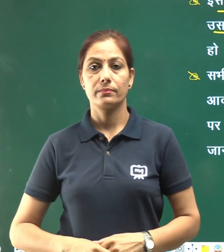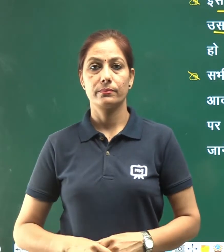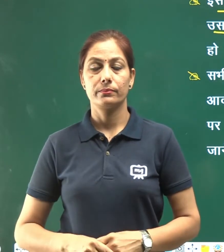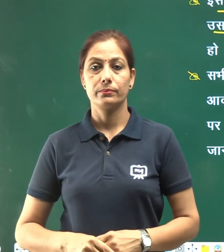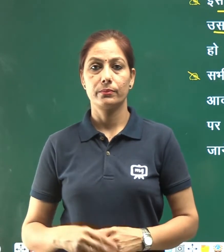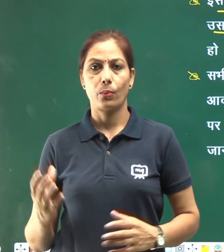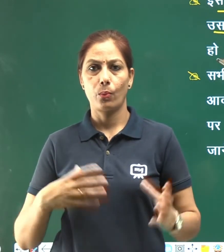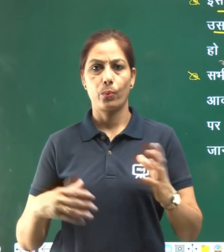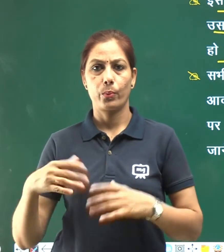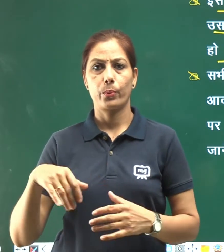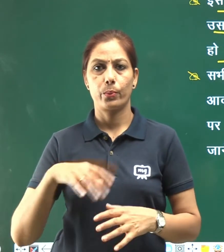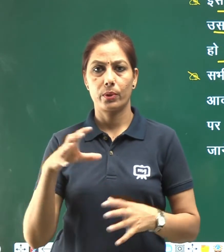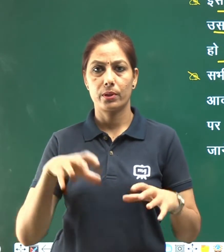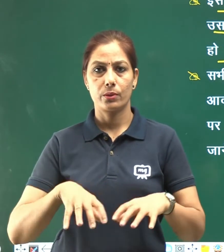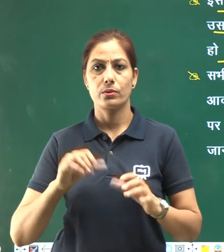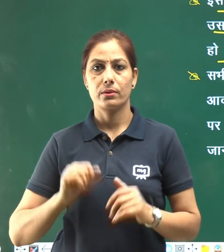इकट्ठे हो जाते हैं।